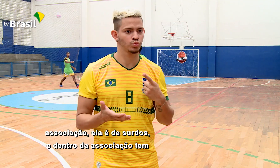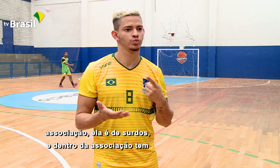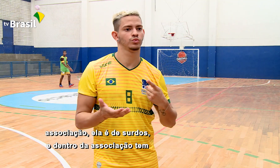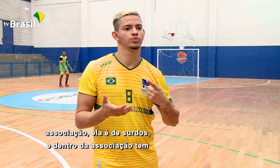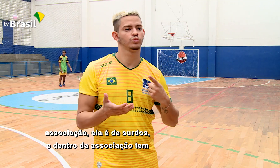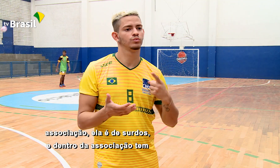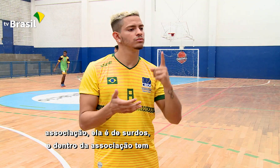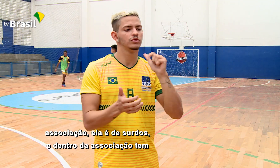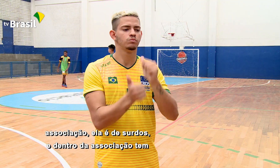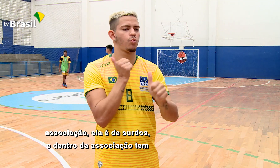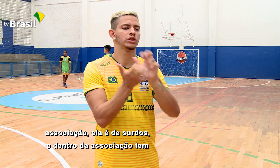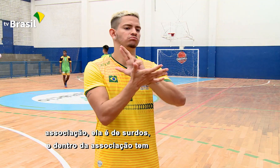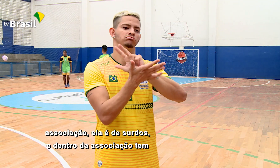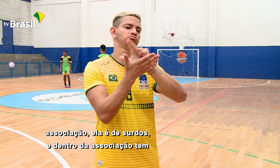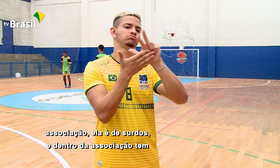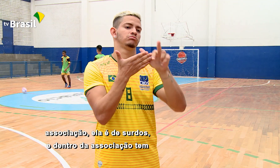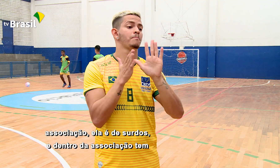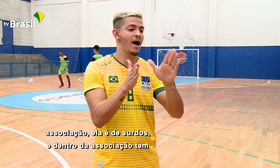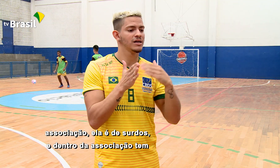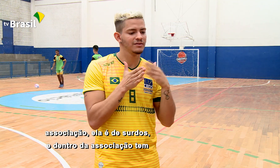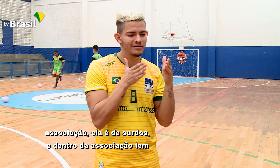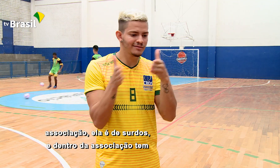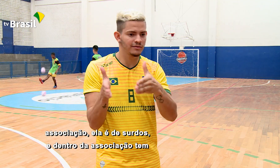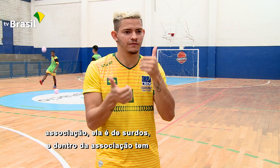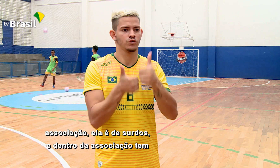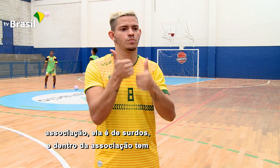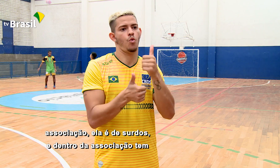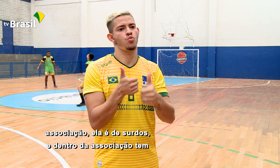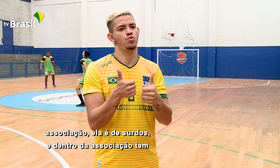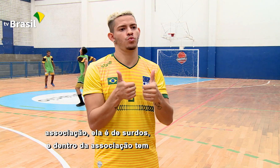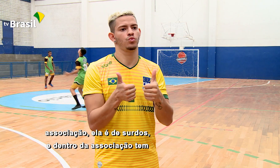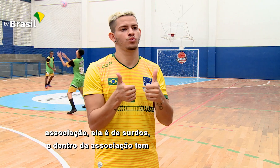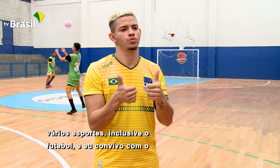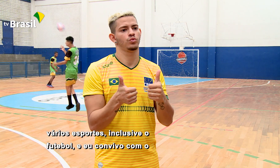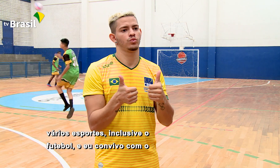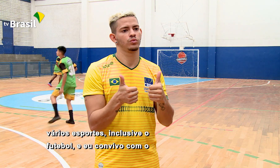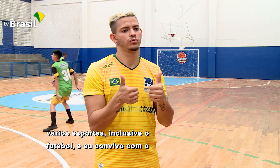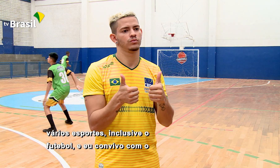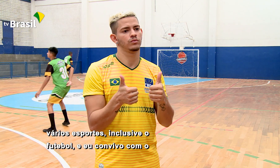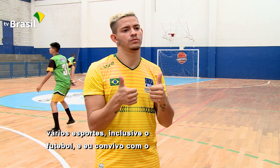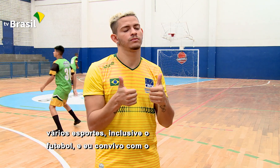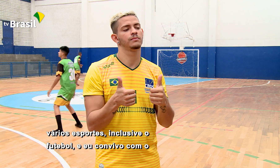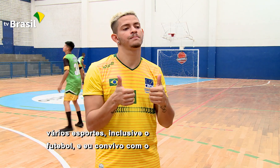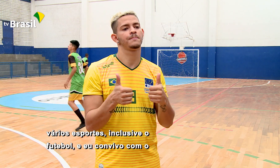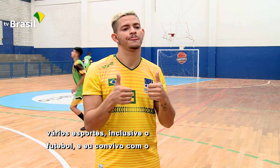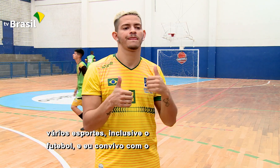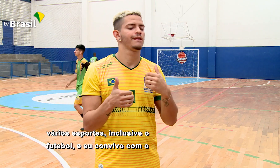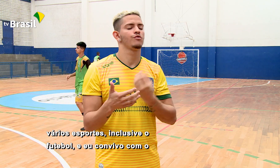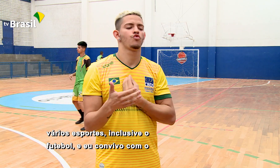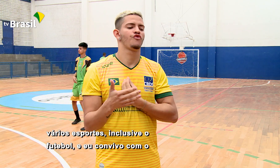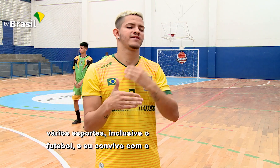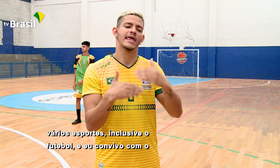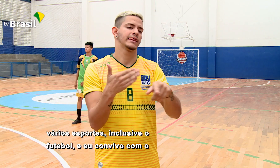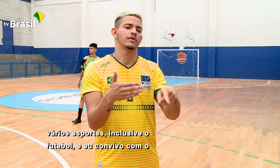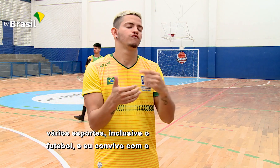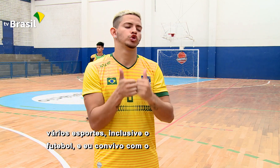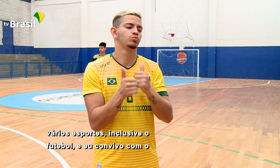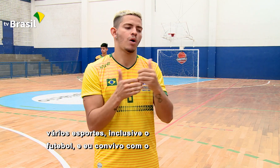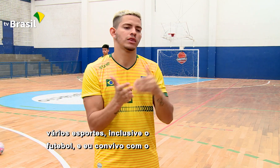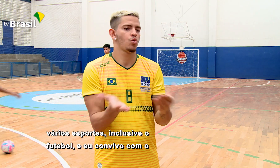associação, ela é de surdos e dentro da associação tem vários esportes, inclusive o futebol.